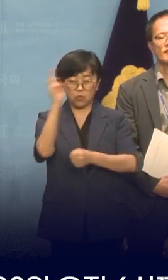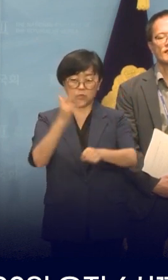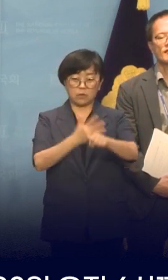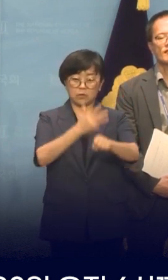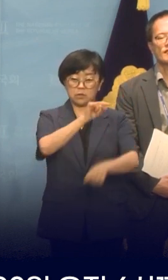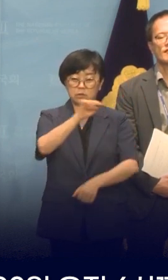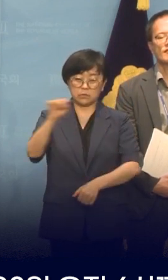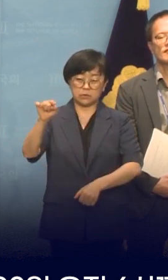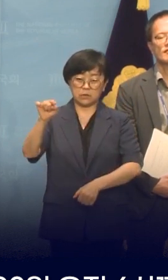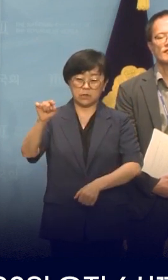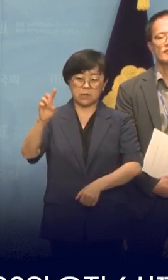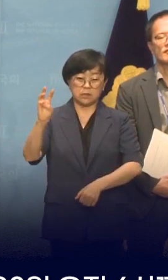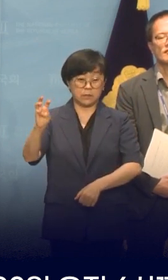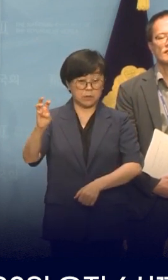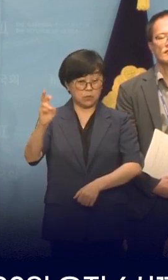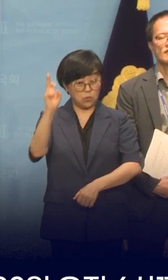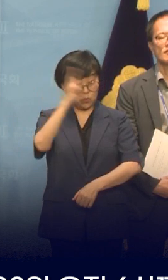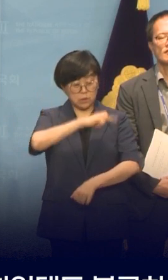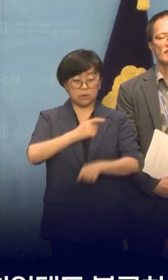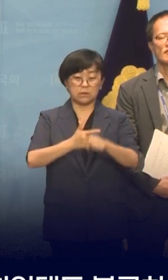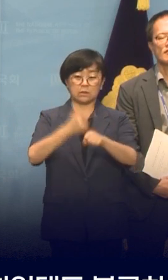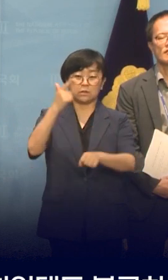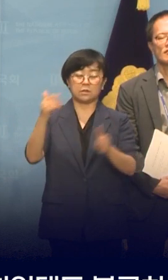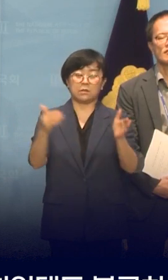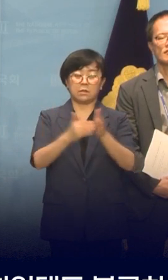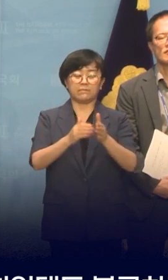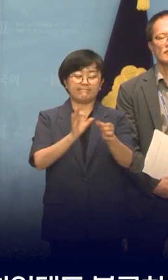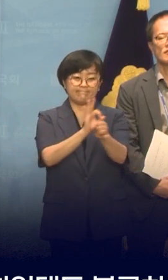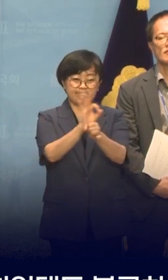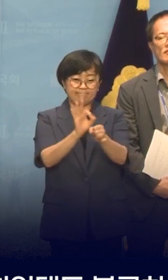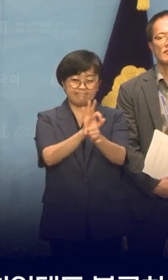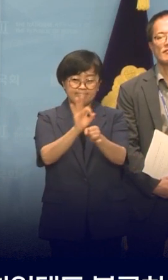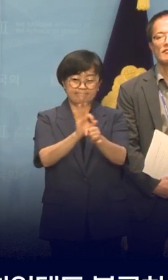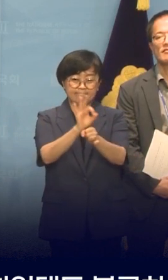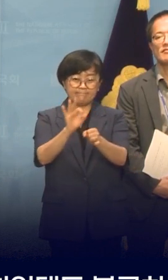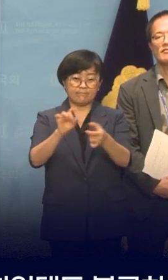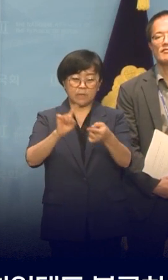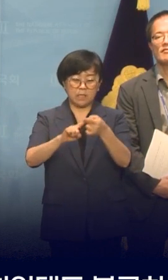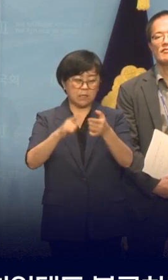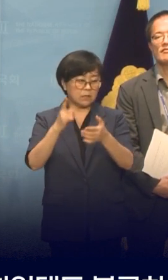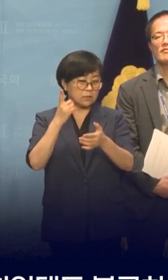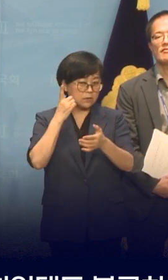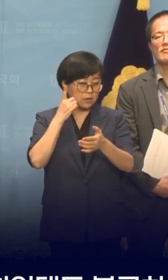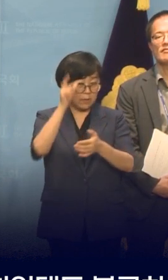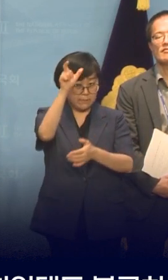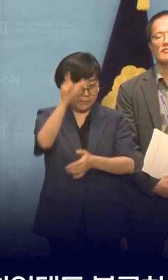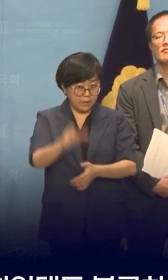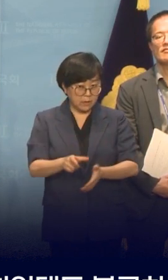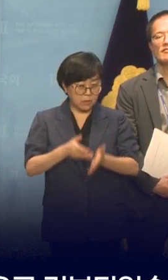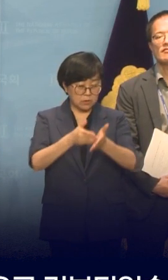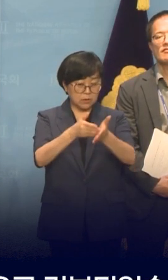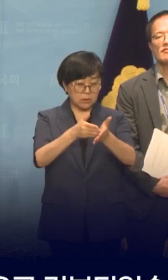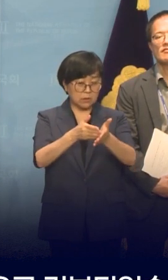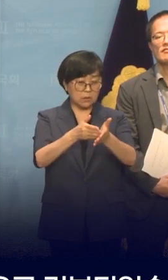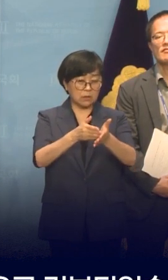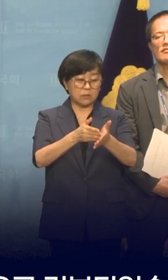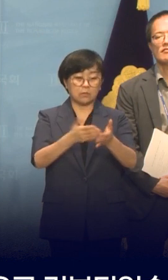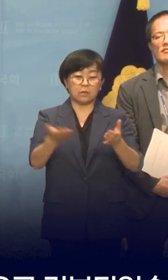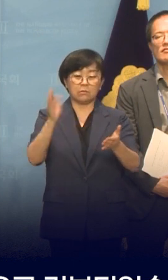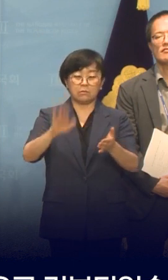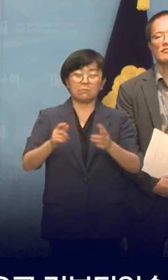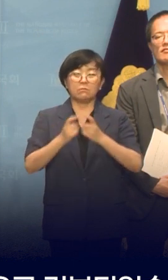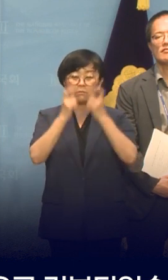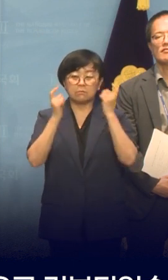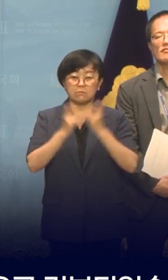8시부터 30일 오전 6시까지 10시간의 제한적인 통화내역 조회 요청인데도 불구하고 개인